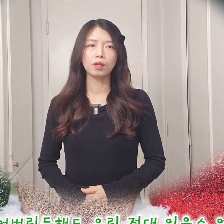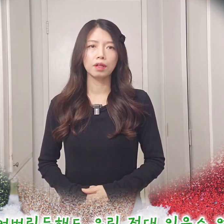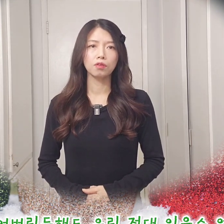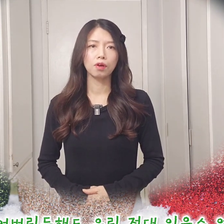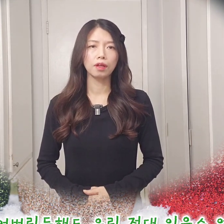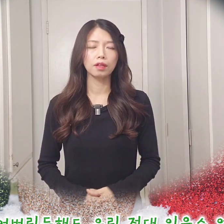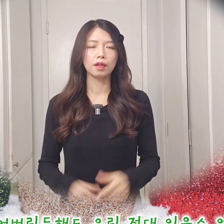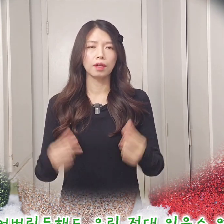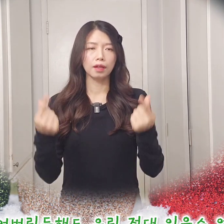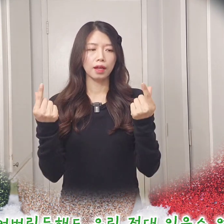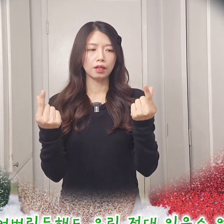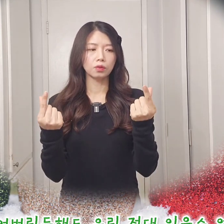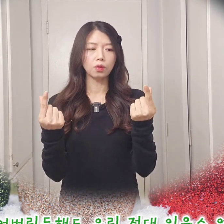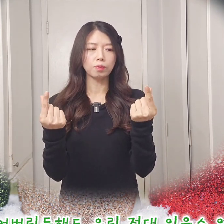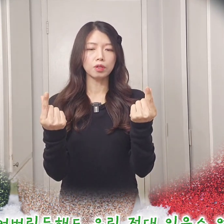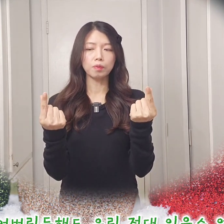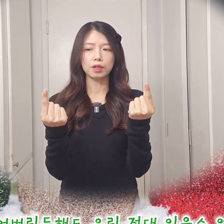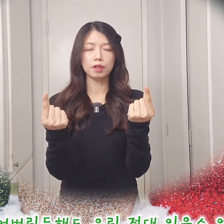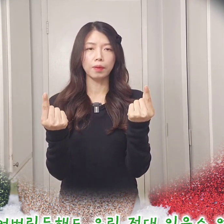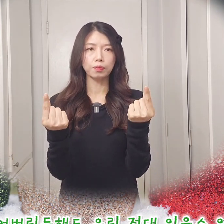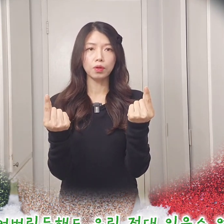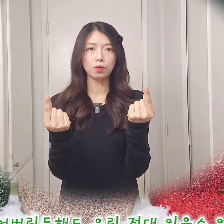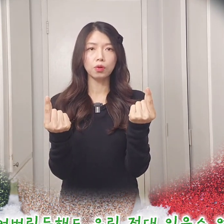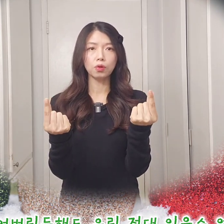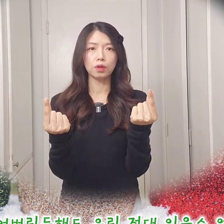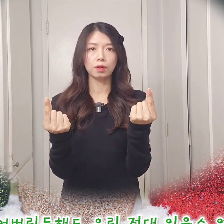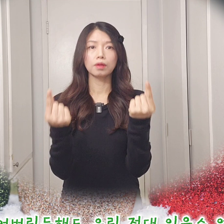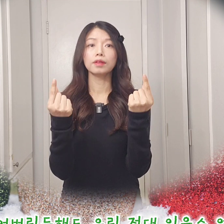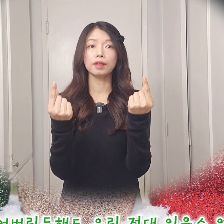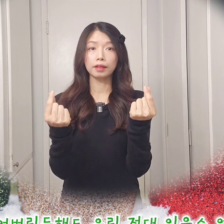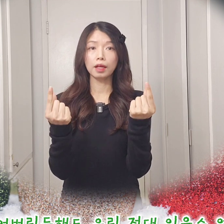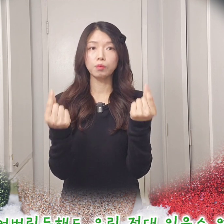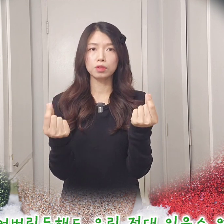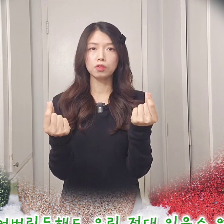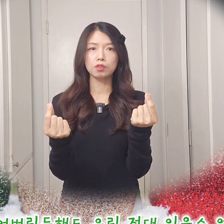뜻의 수어는 양손 엄지검지를 앞뒤로 탁탁 붙여주시면 돼요.